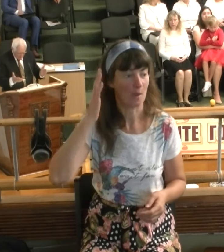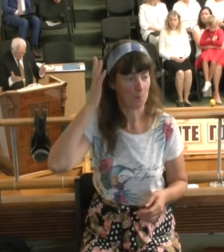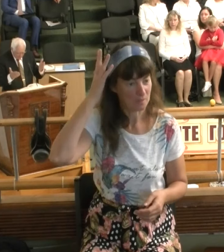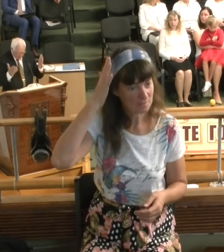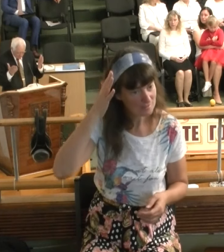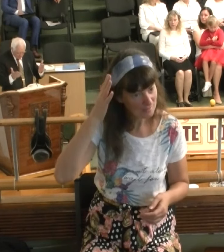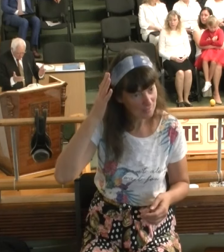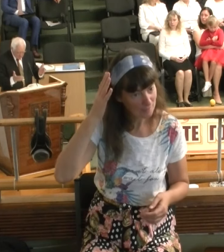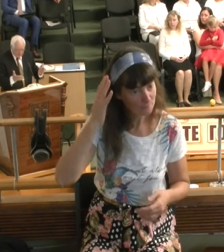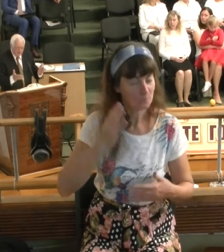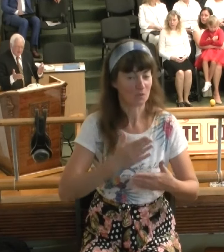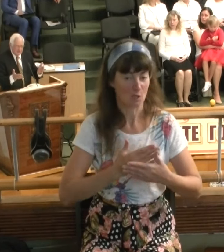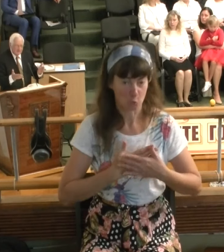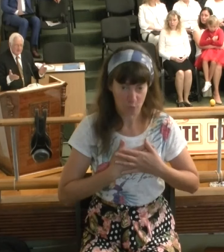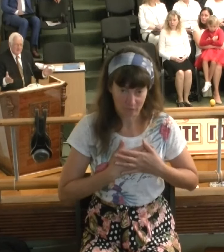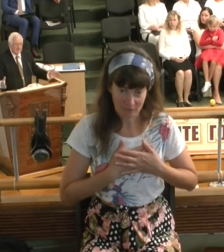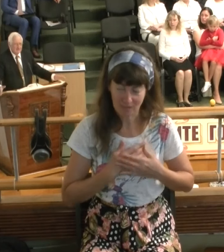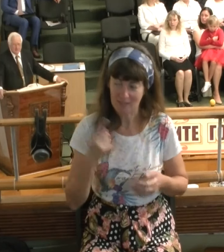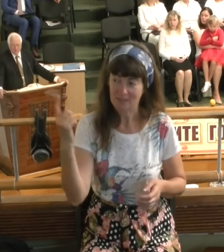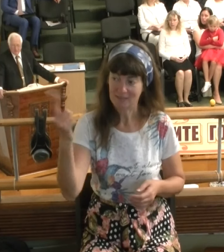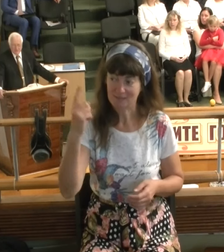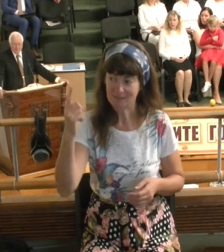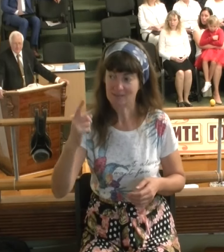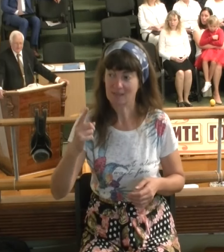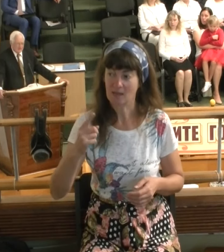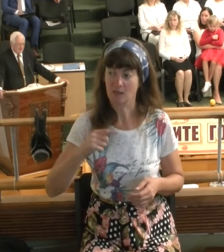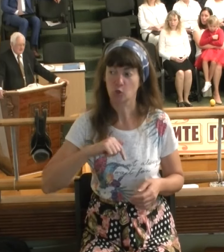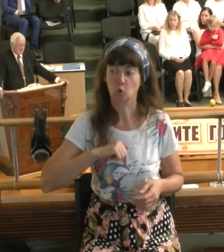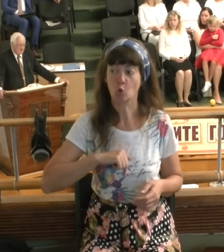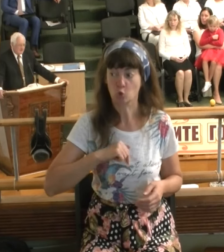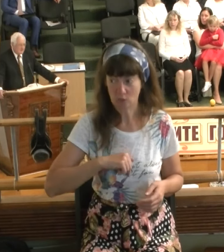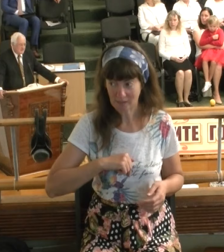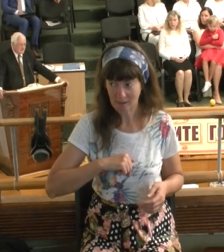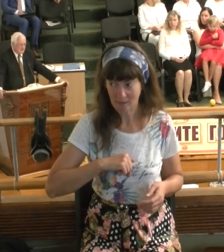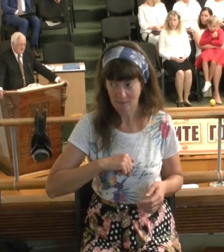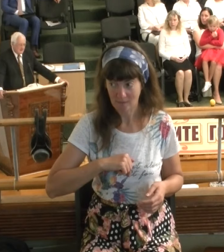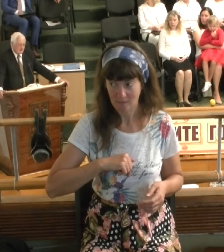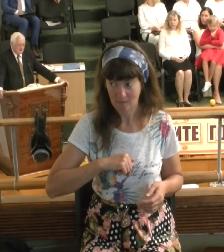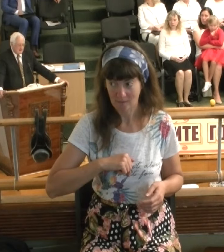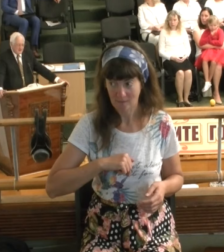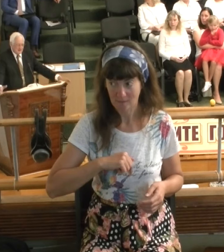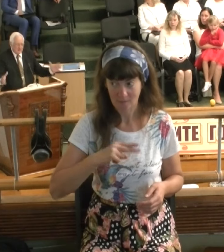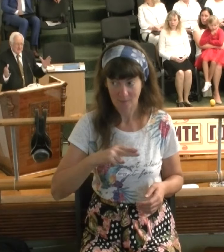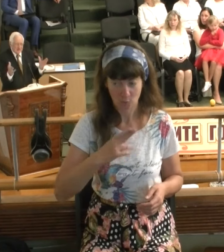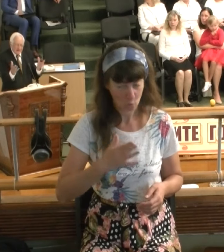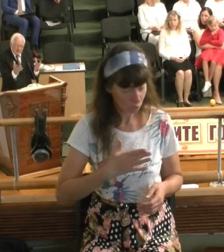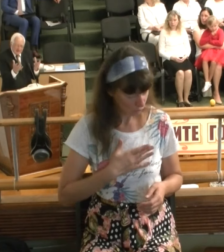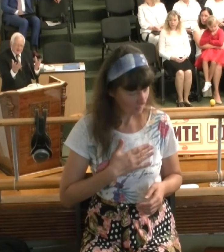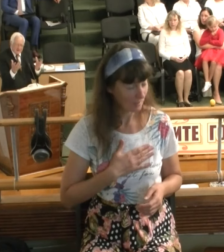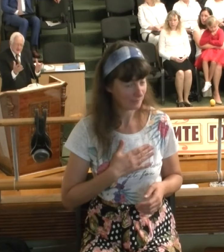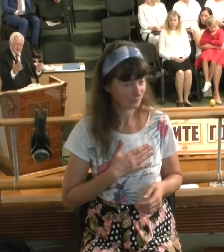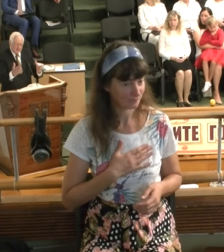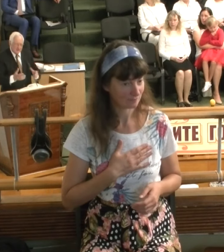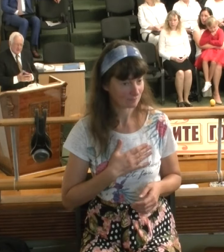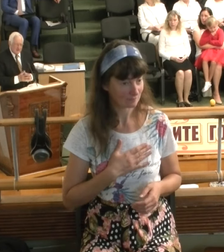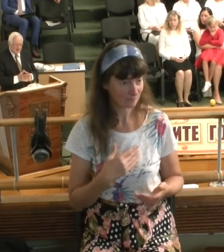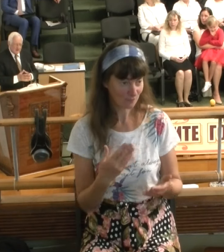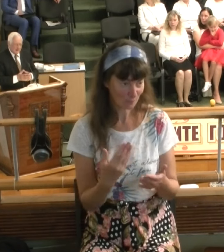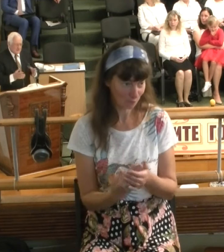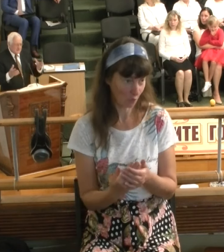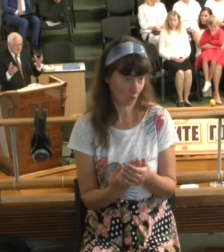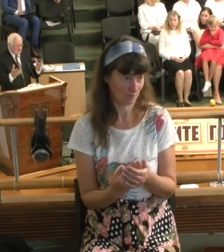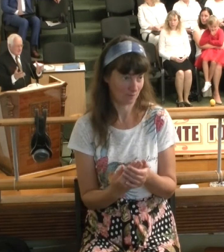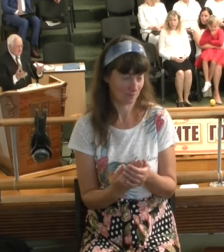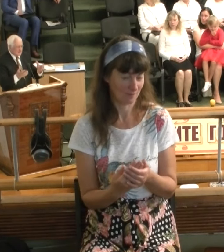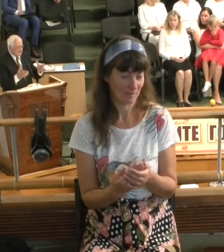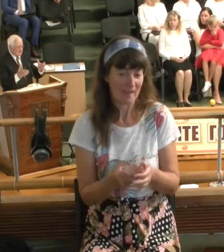любви, единодушия. Это очень важные моменты. Это идеальная церковь.